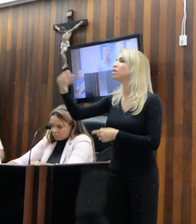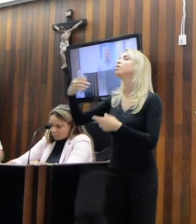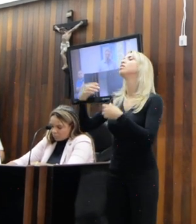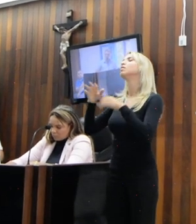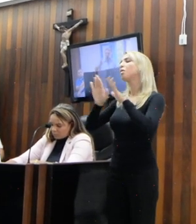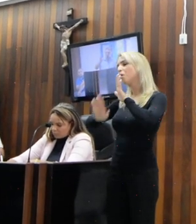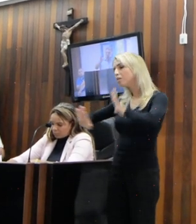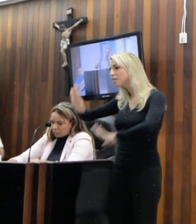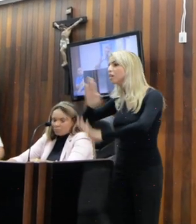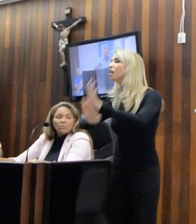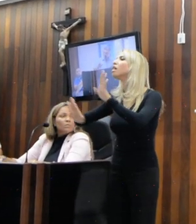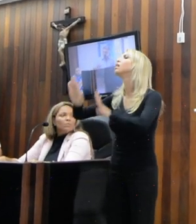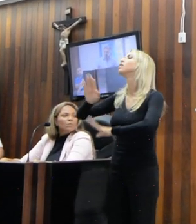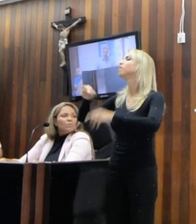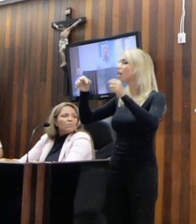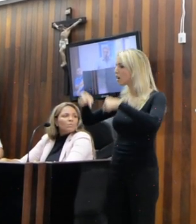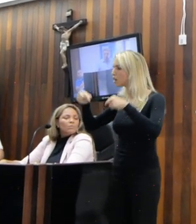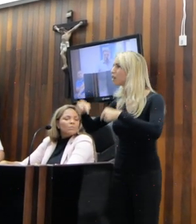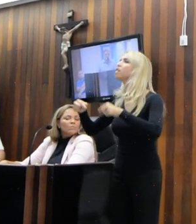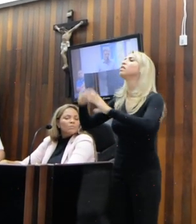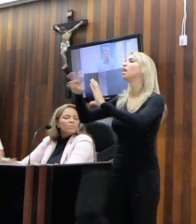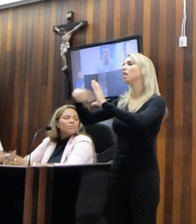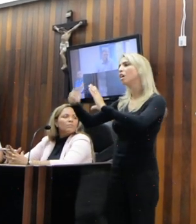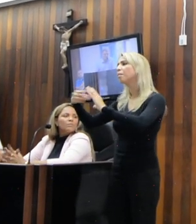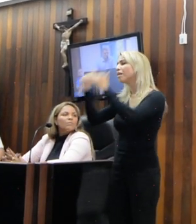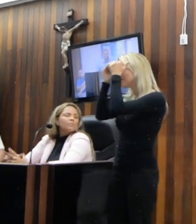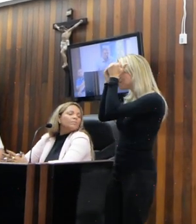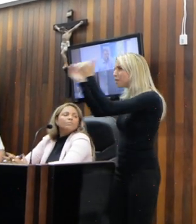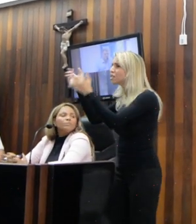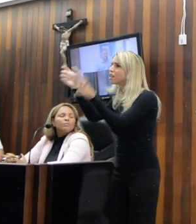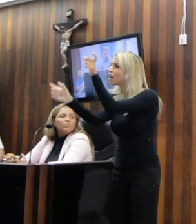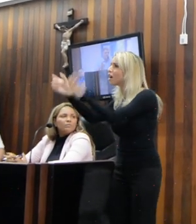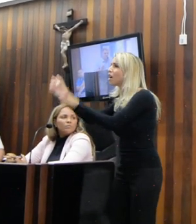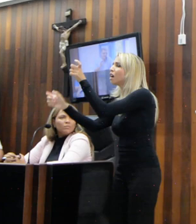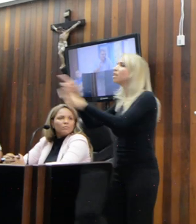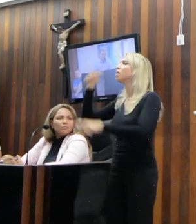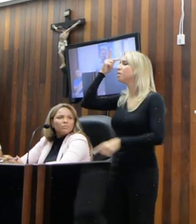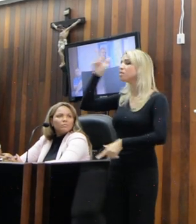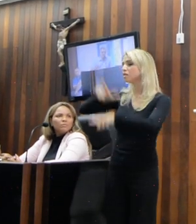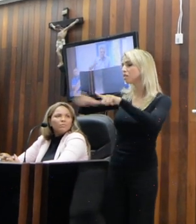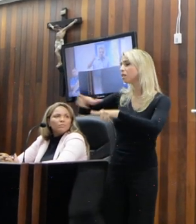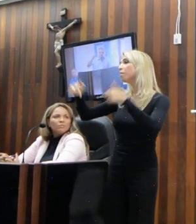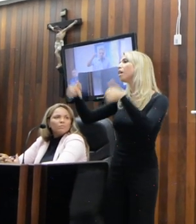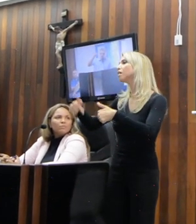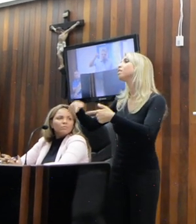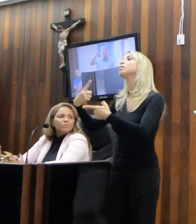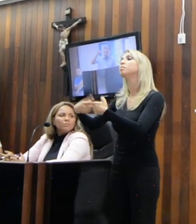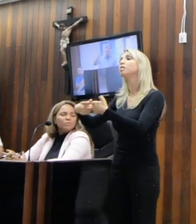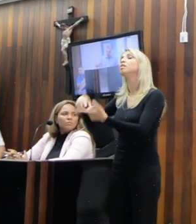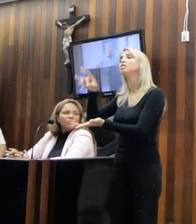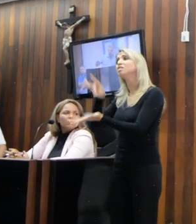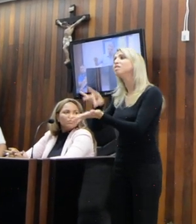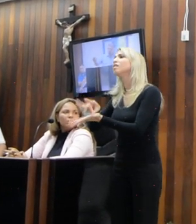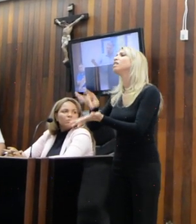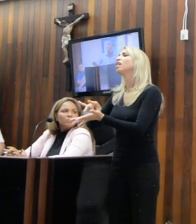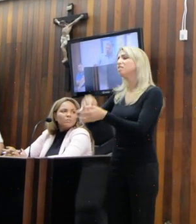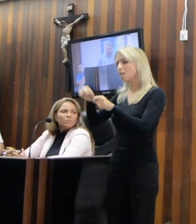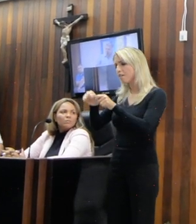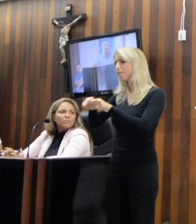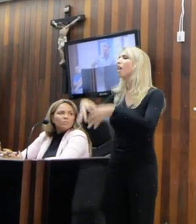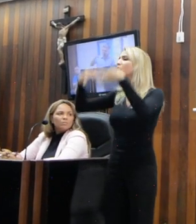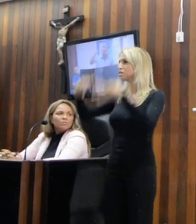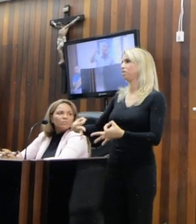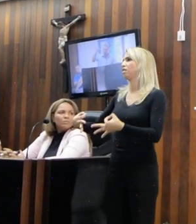casa, respeitando os seus funcionários, que são realmente aqueles que tocam essa casa,